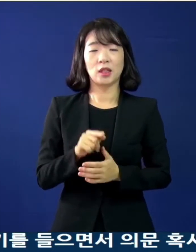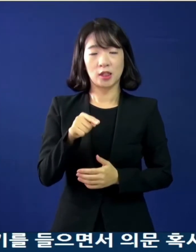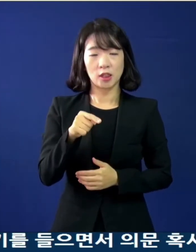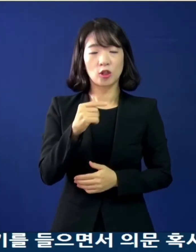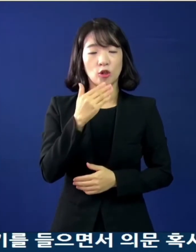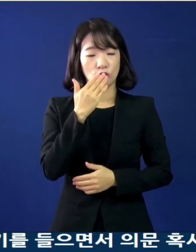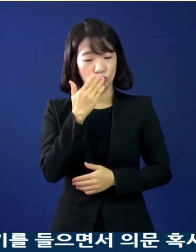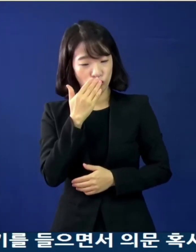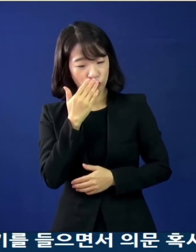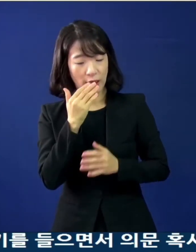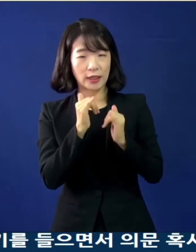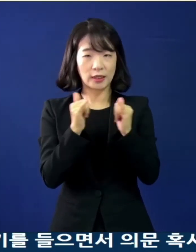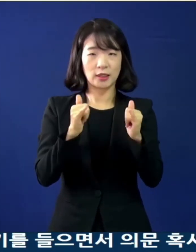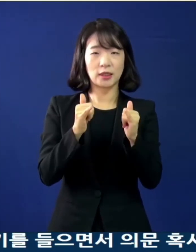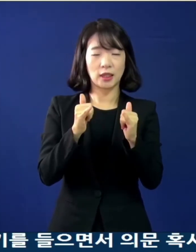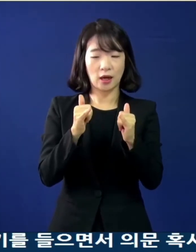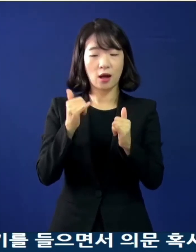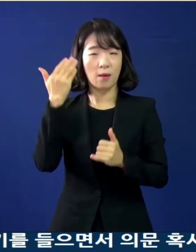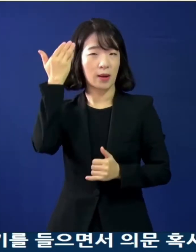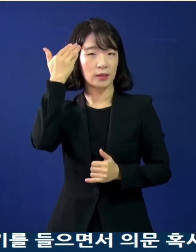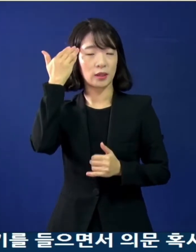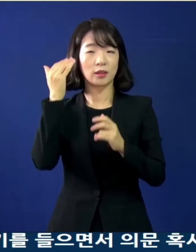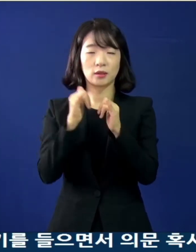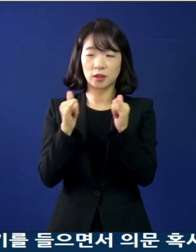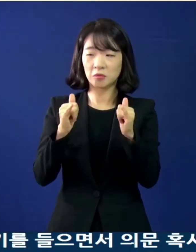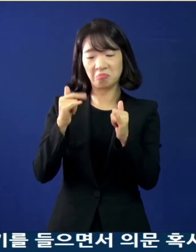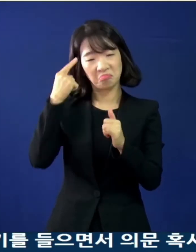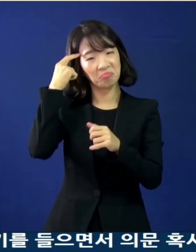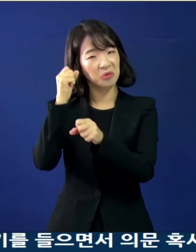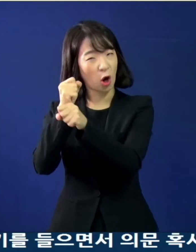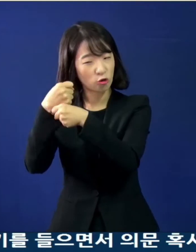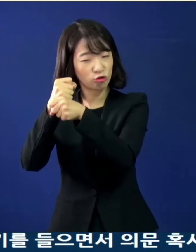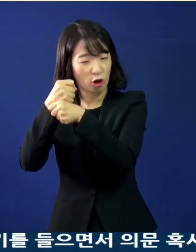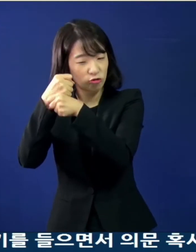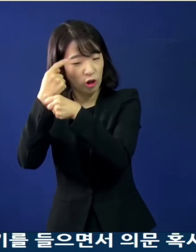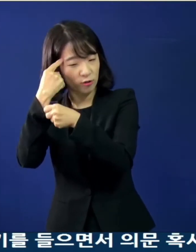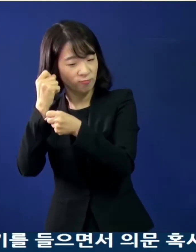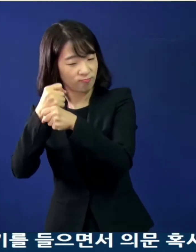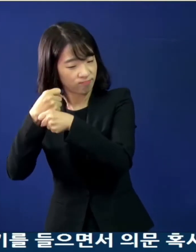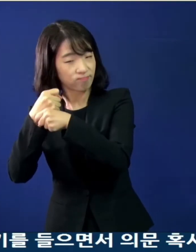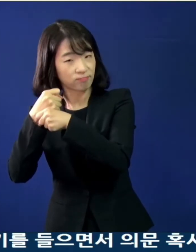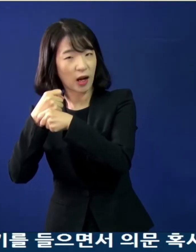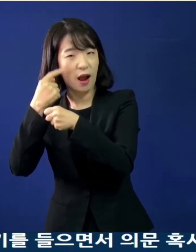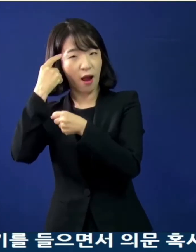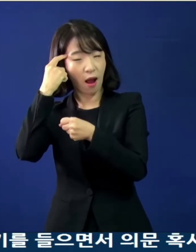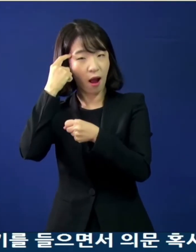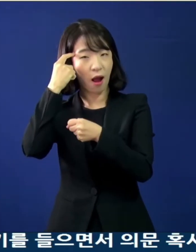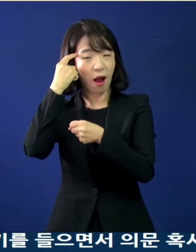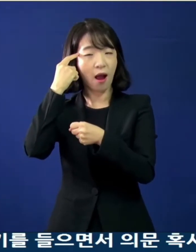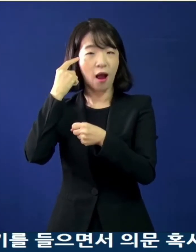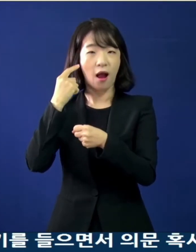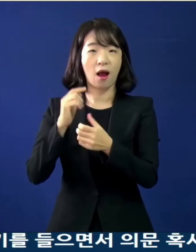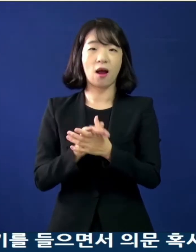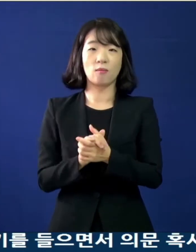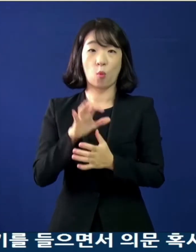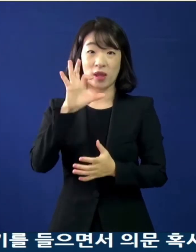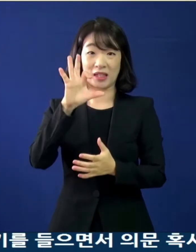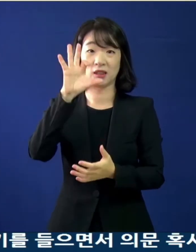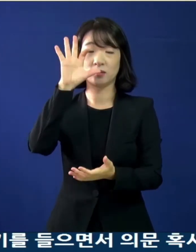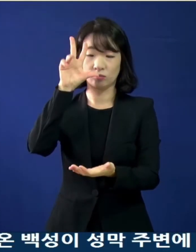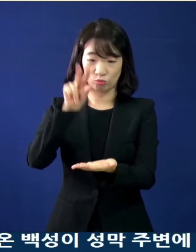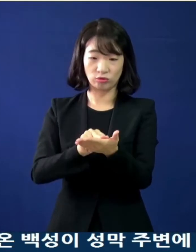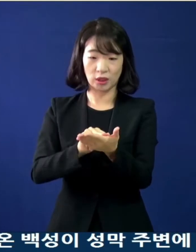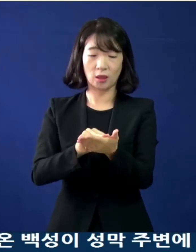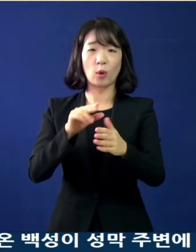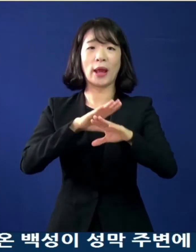고민했습니다. 도대체 이때 화장실 문제를 어떻게 해결했을까? 또 연구하고 또 연구해가지고 화장실 문제를 이렇게 해결했다, 뭐 그걸 또 발표하시는